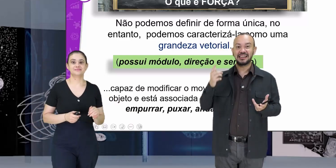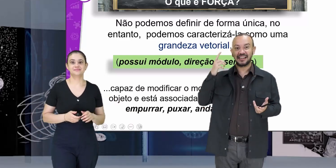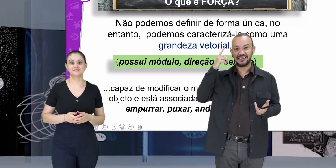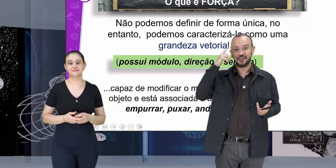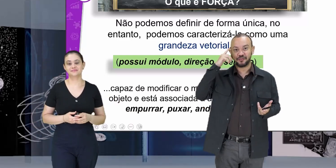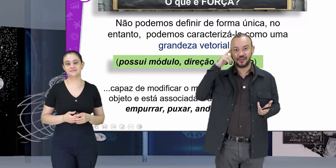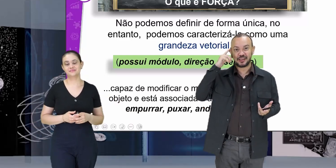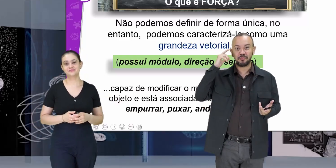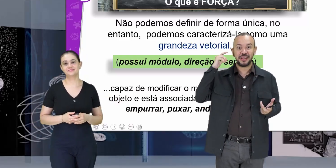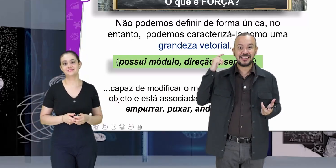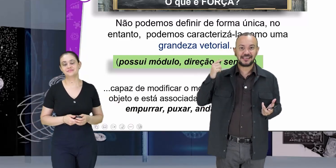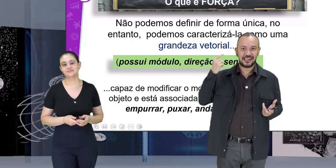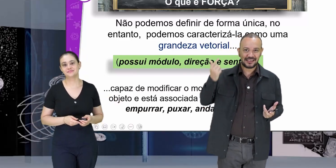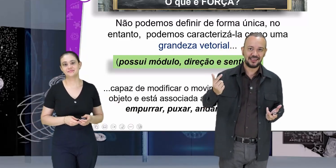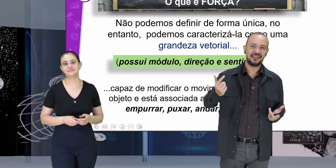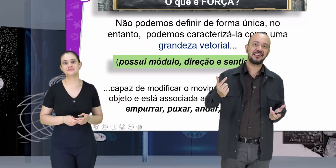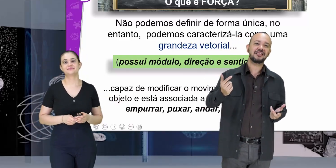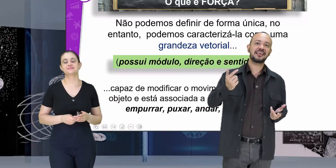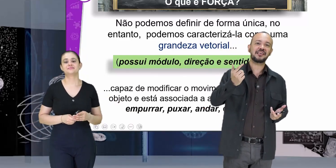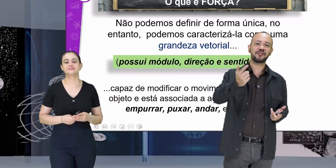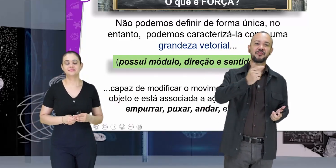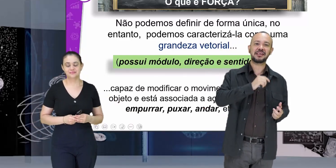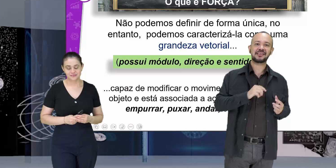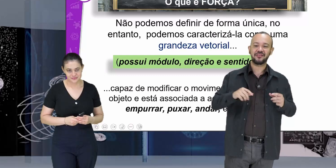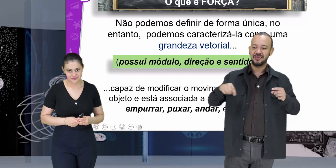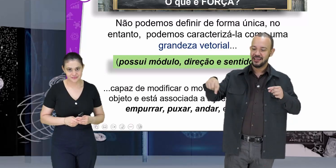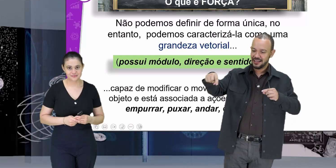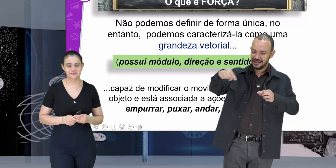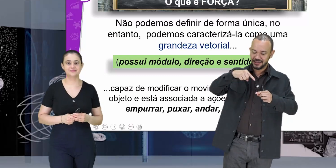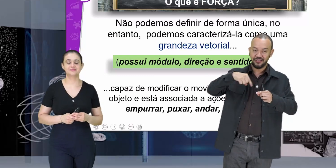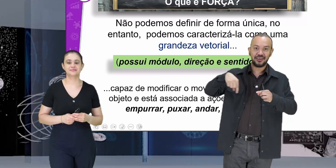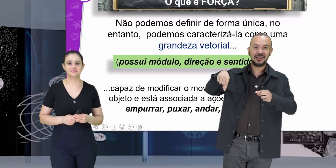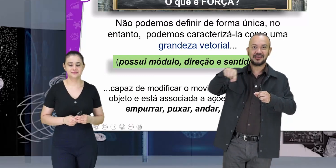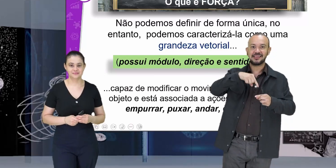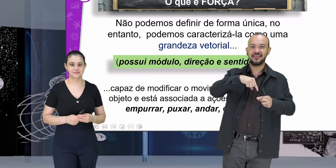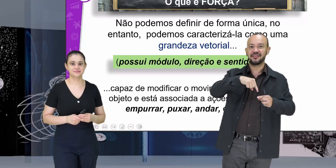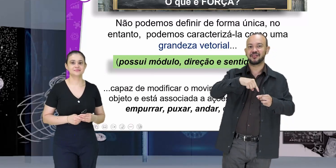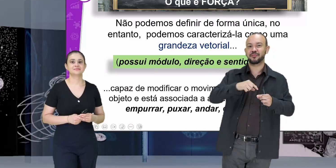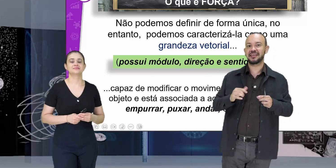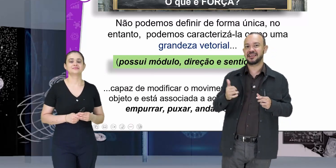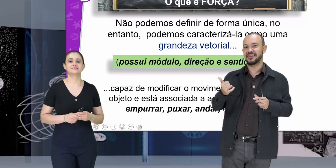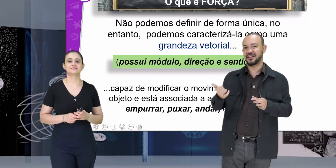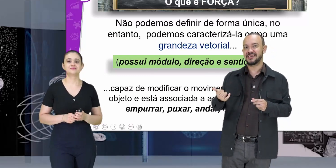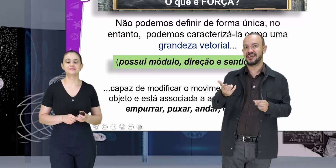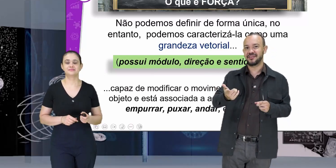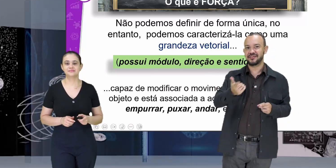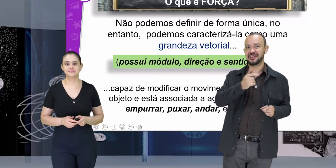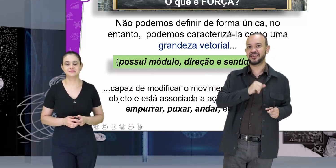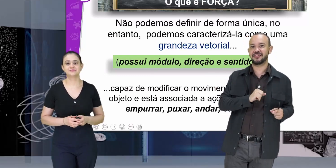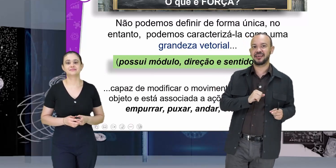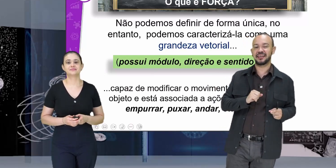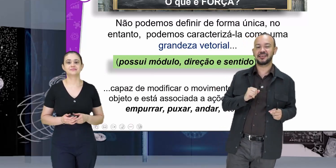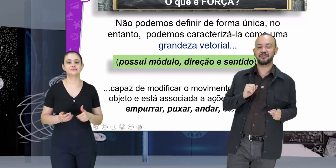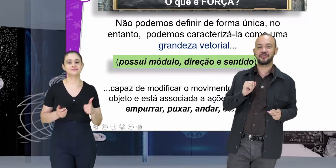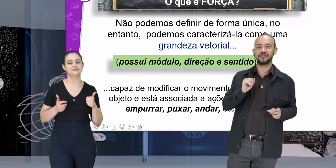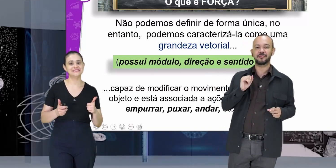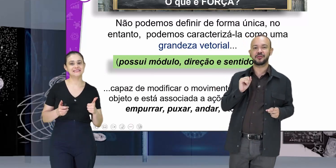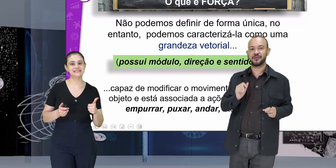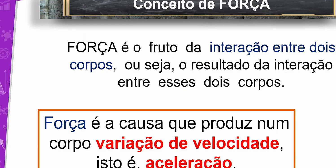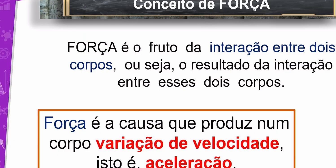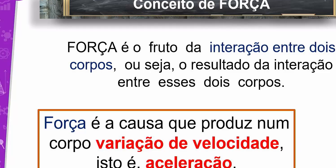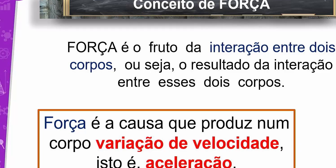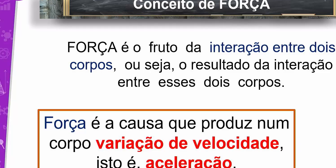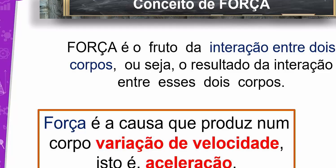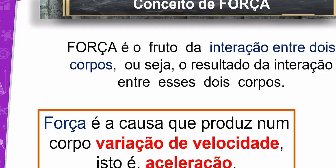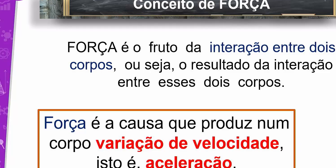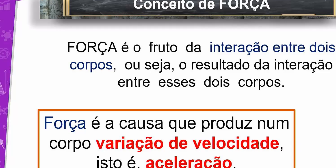Então entenda que força precisa dessa informação de localização, tudo bem? Que é a direção e o sentido, além do